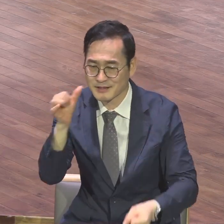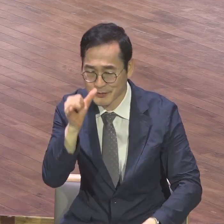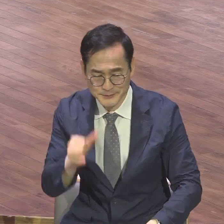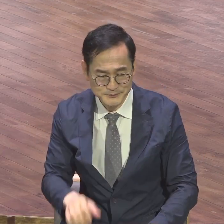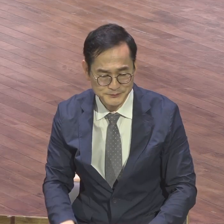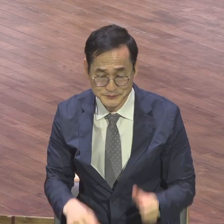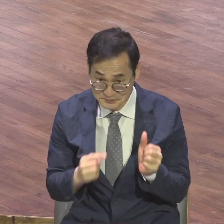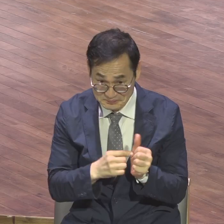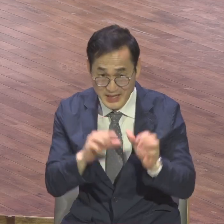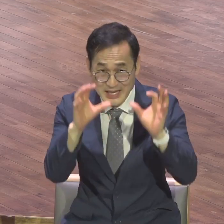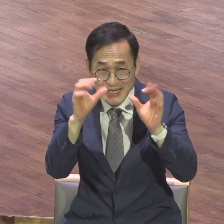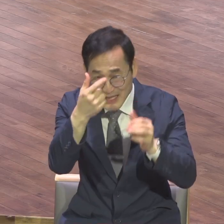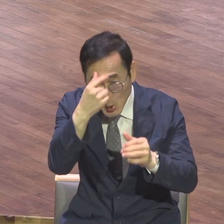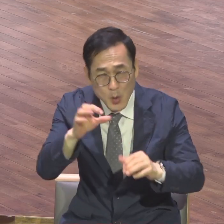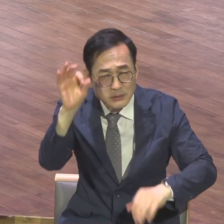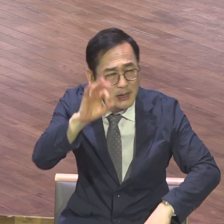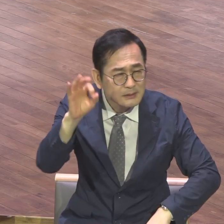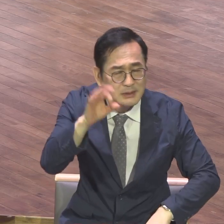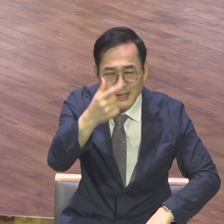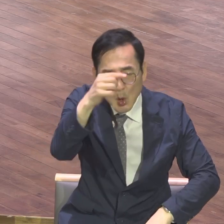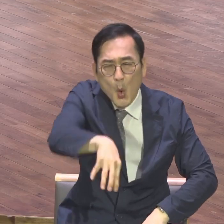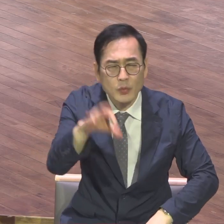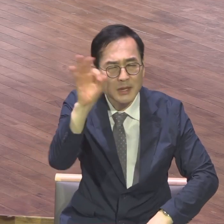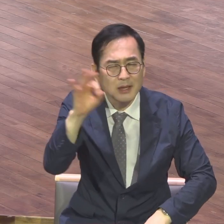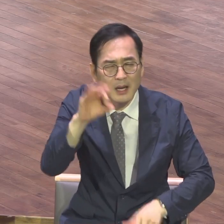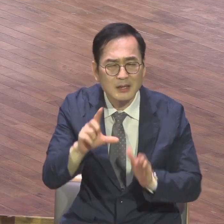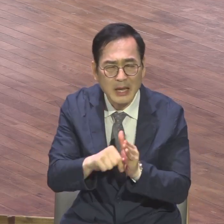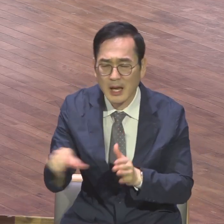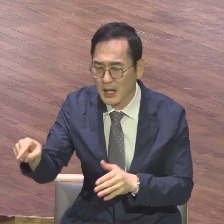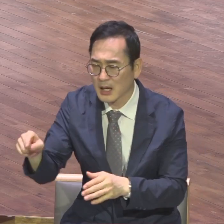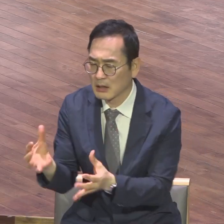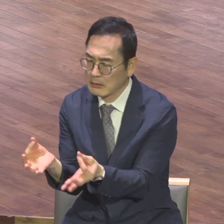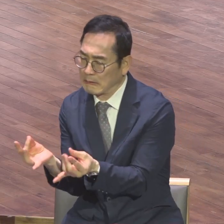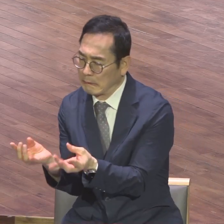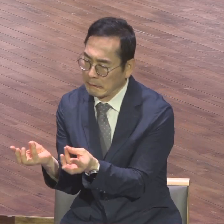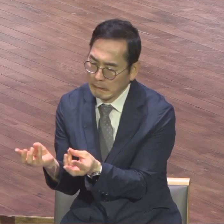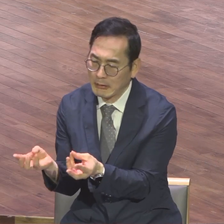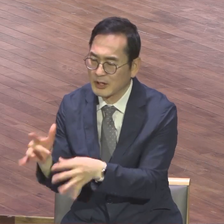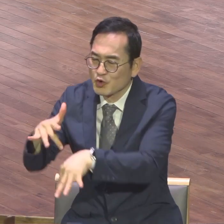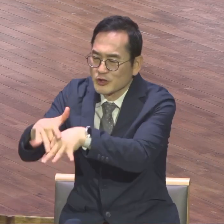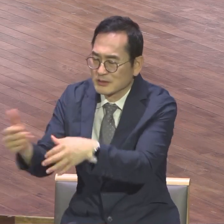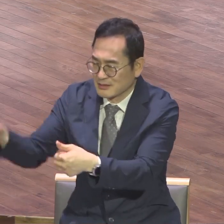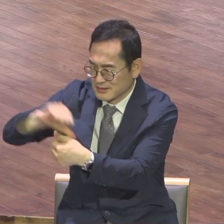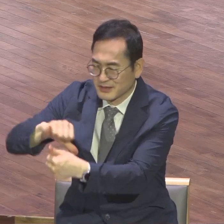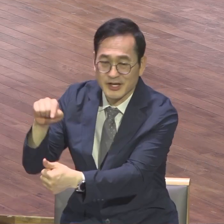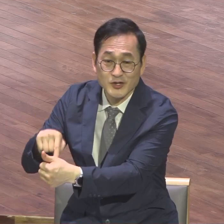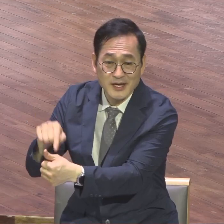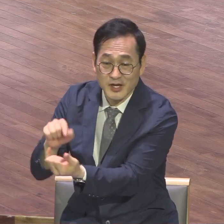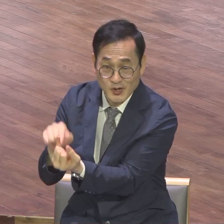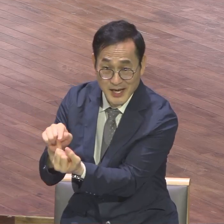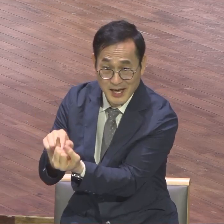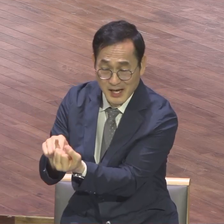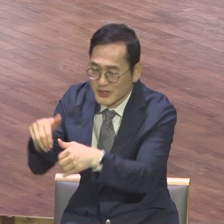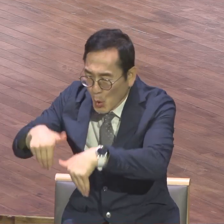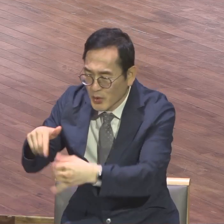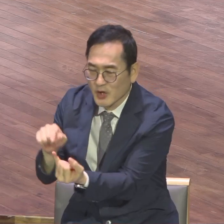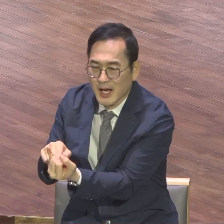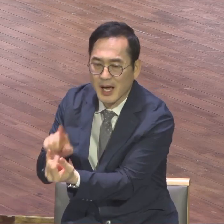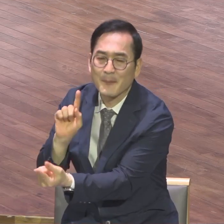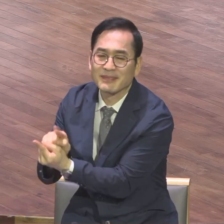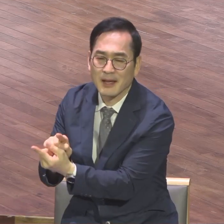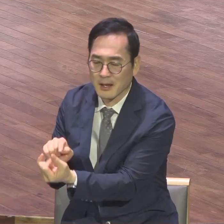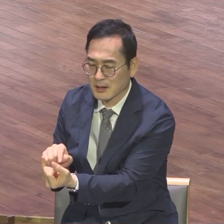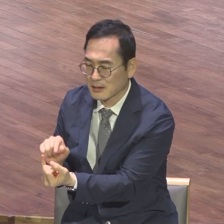때 점치는 귀신 들린 여종 하나를 만나게 됩니다. 그런데 이 귀신 들린 여종이 바울을